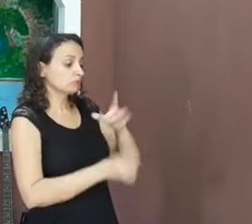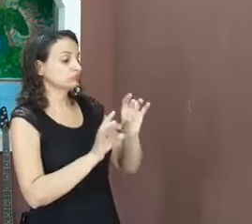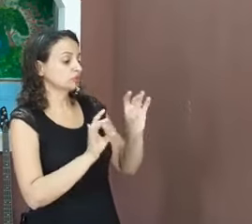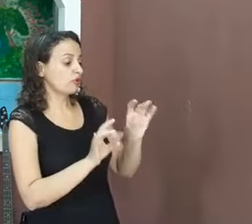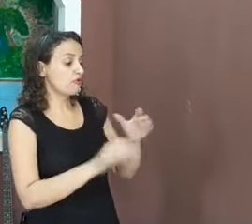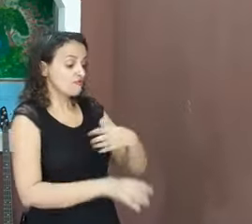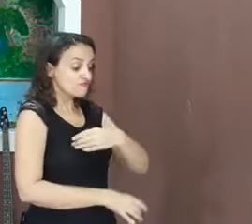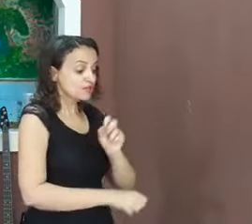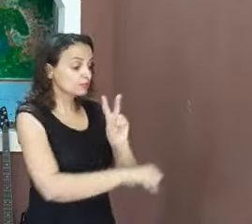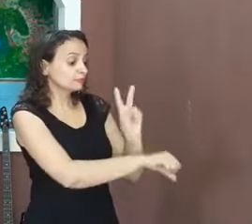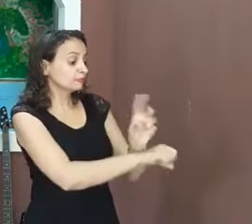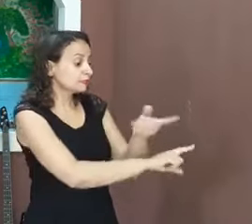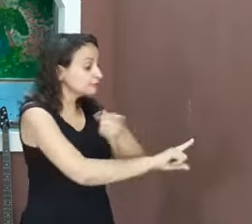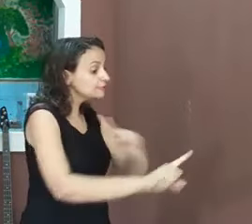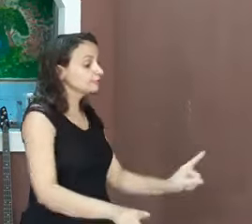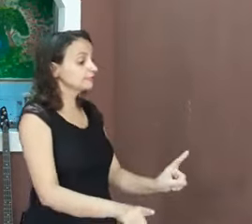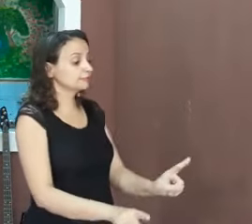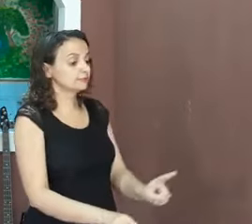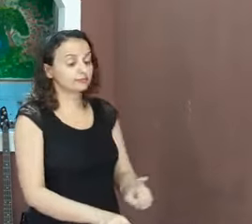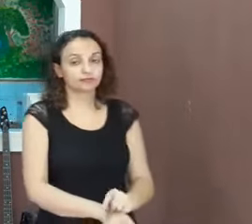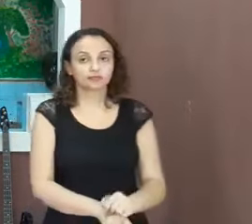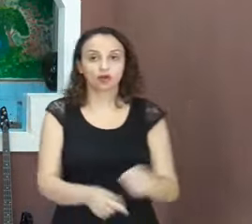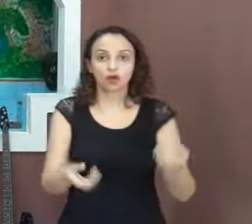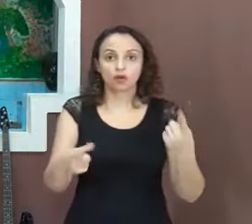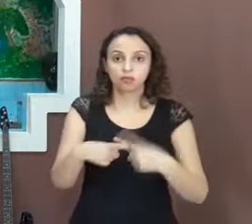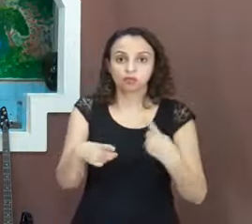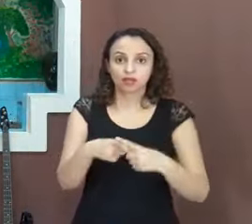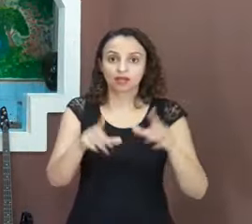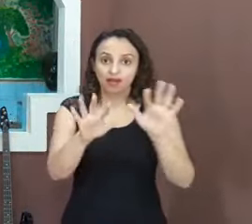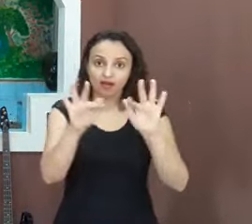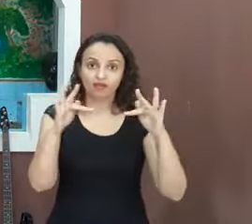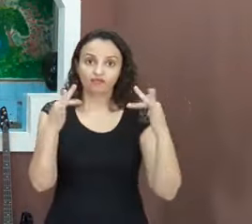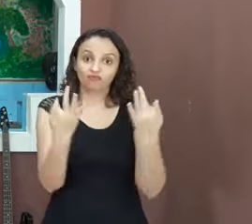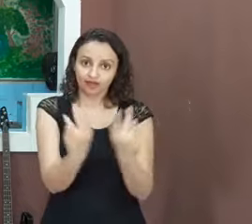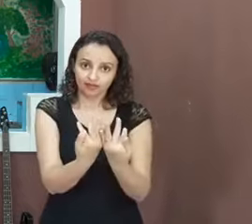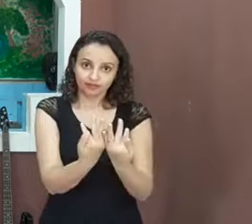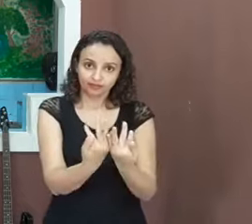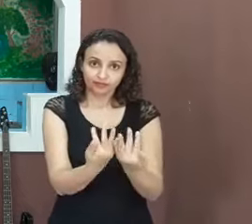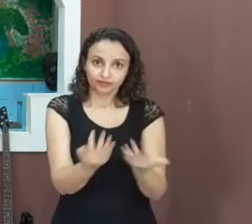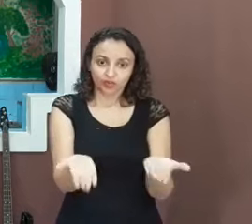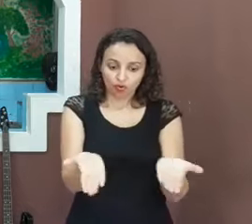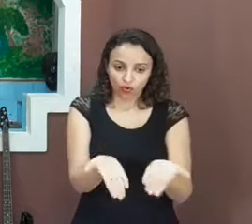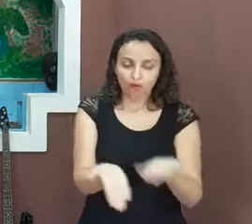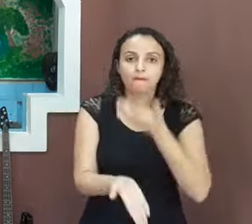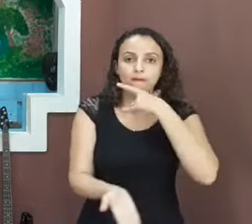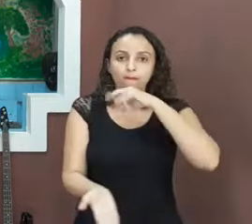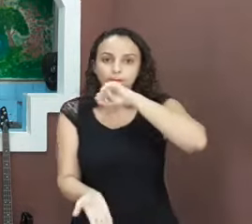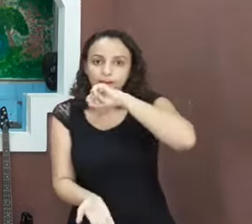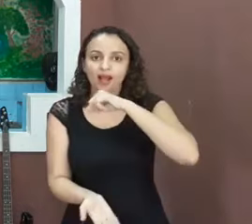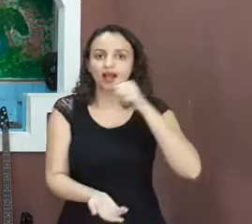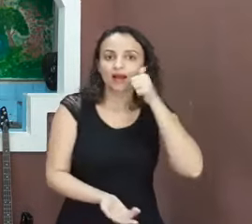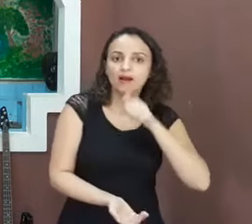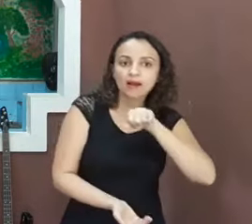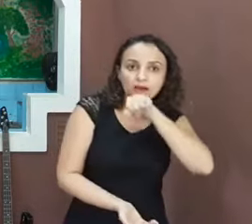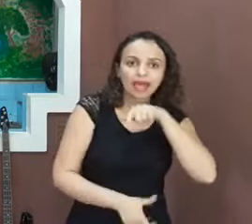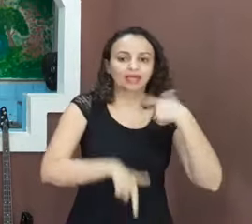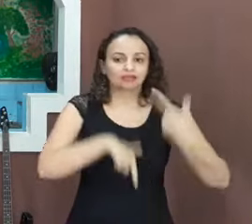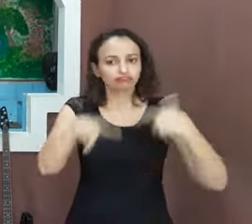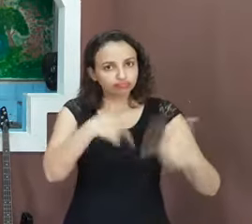filho e mãe. O pai trabalha, a mãe cuida da casa, e o menino diz que estava estudando, mas pelo jeito dele, acho que ele vai na escola.